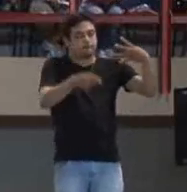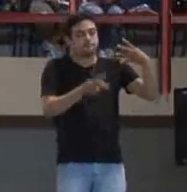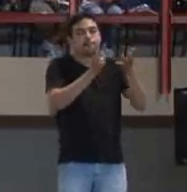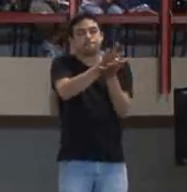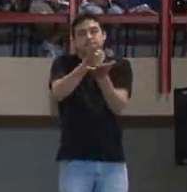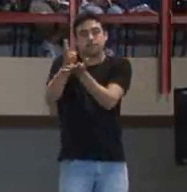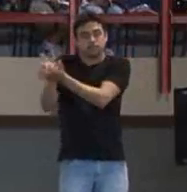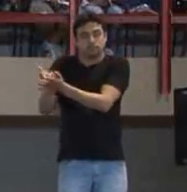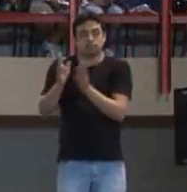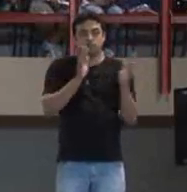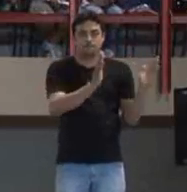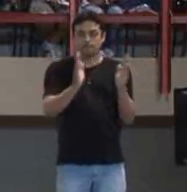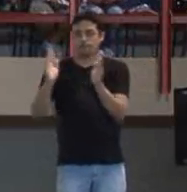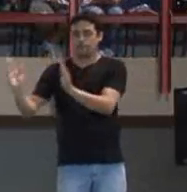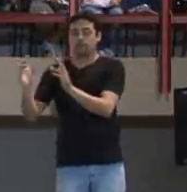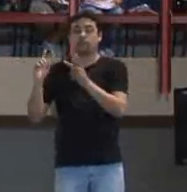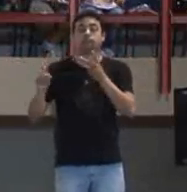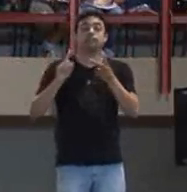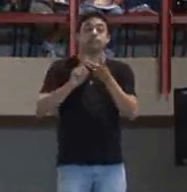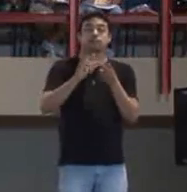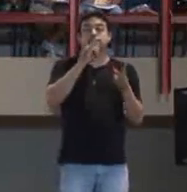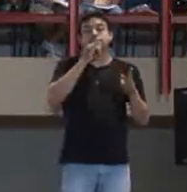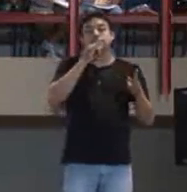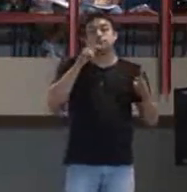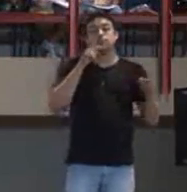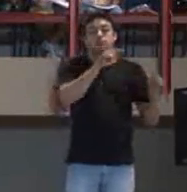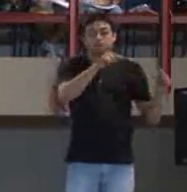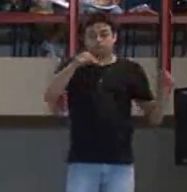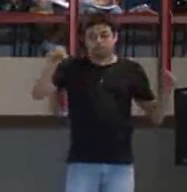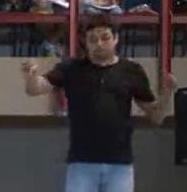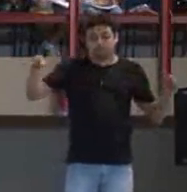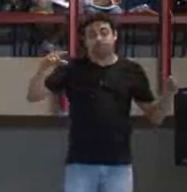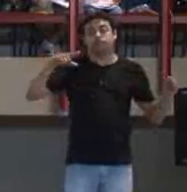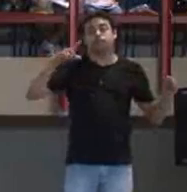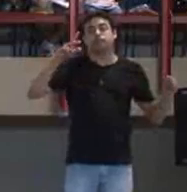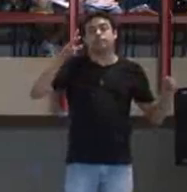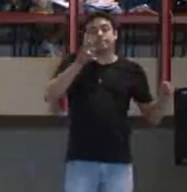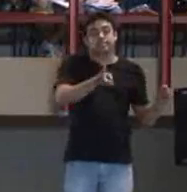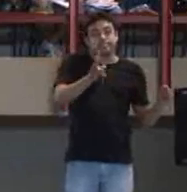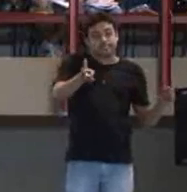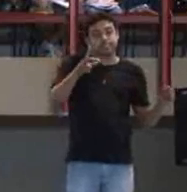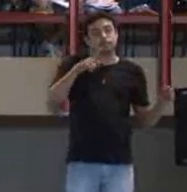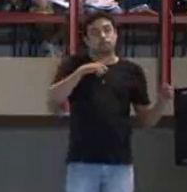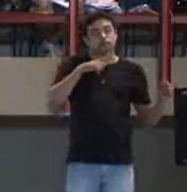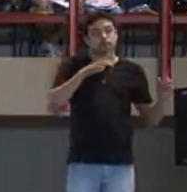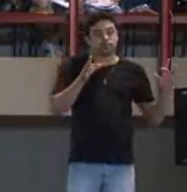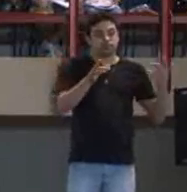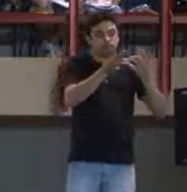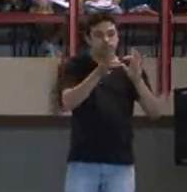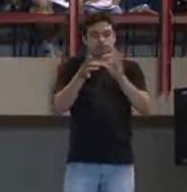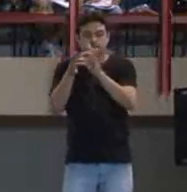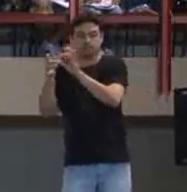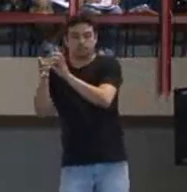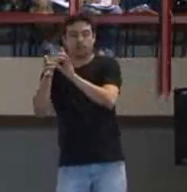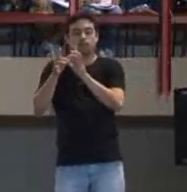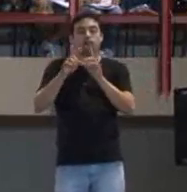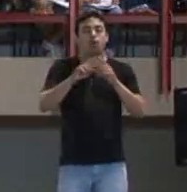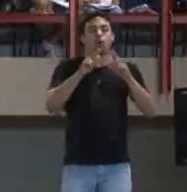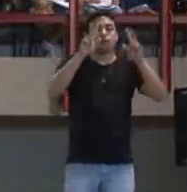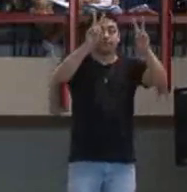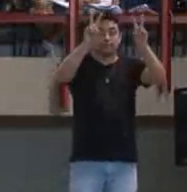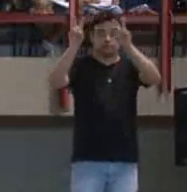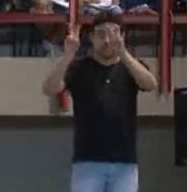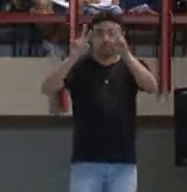presentes e o mais importante eles terminam sendo conectados com outros assuntos